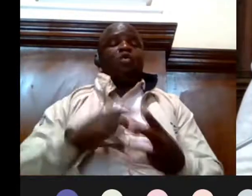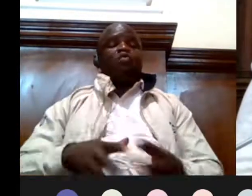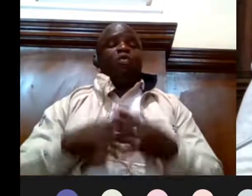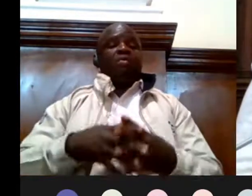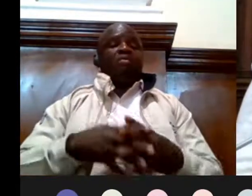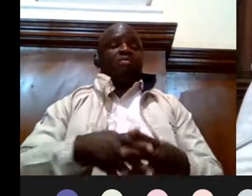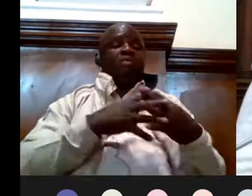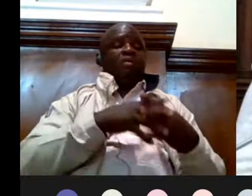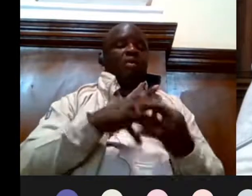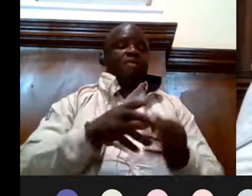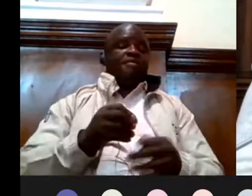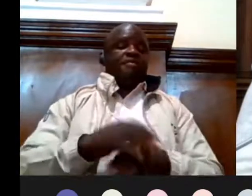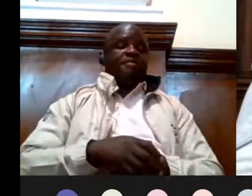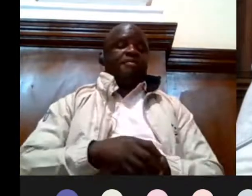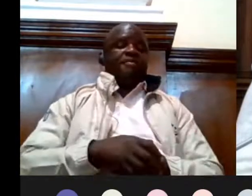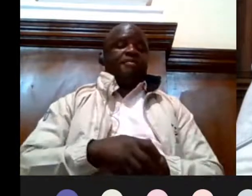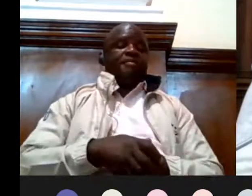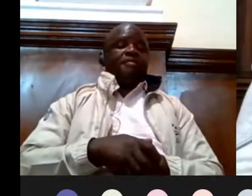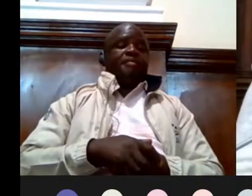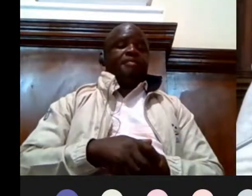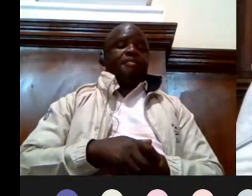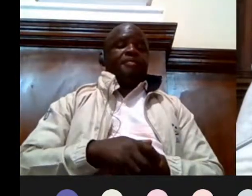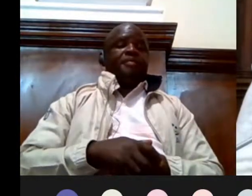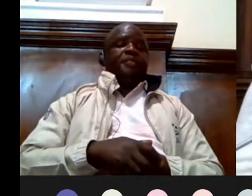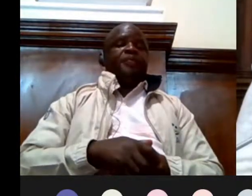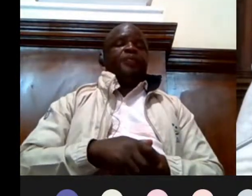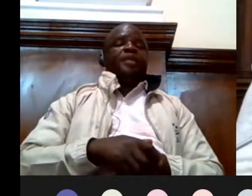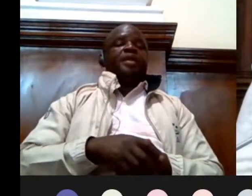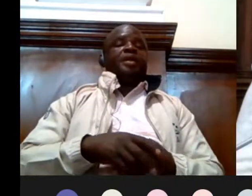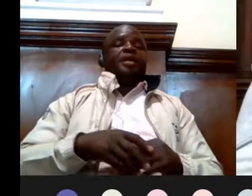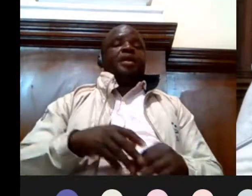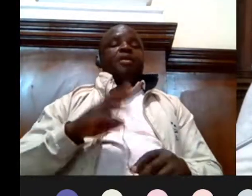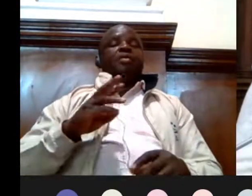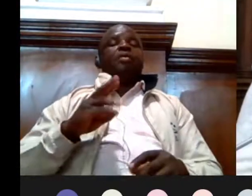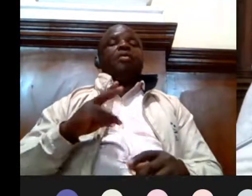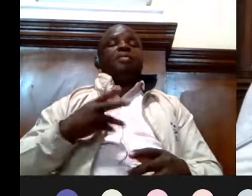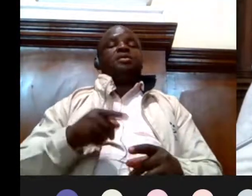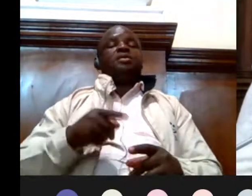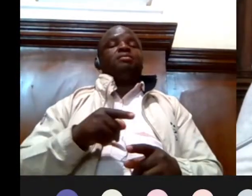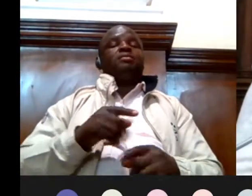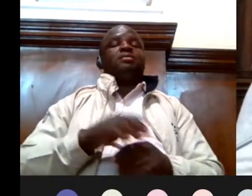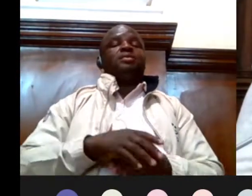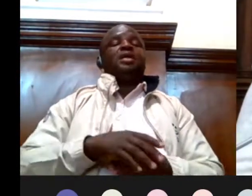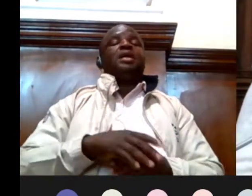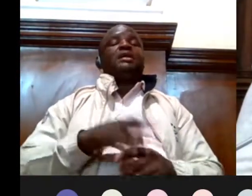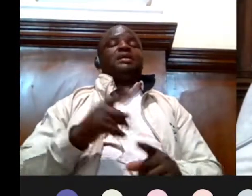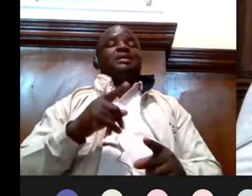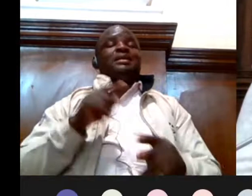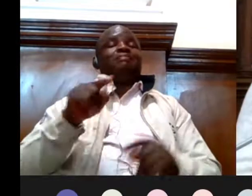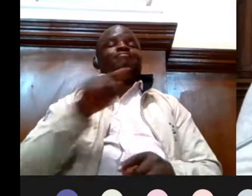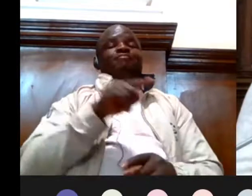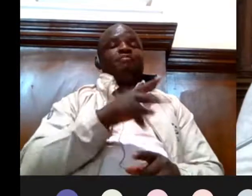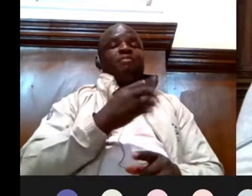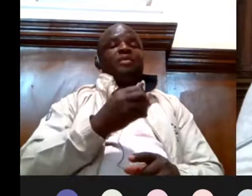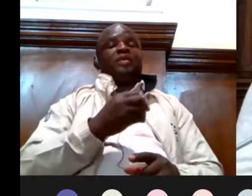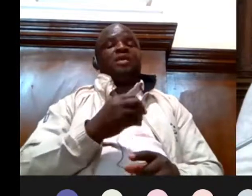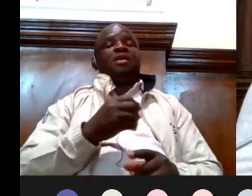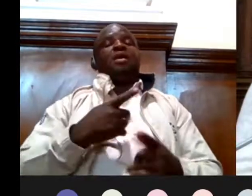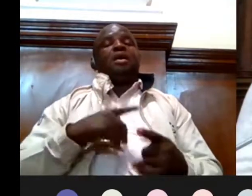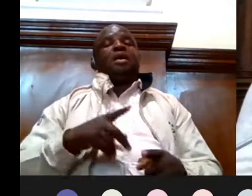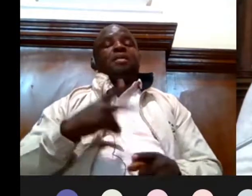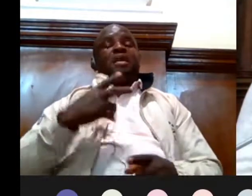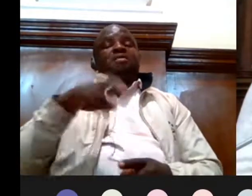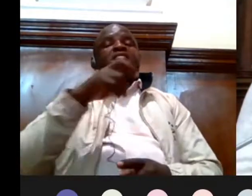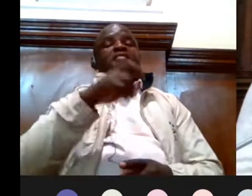about their future. Daardie vroue sou liewer kalvoet oor die Drakensberge loop as om weer hulle vryprys te